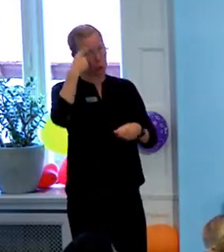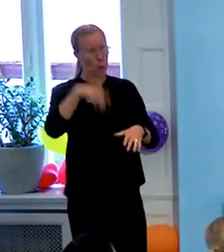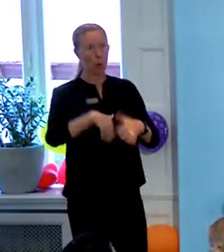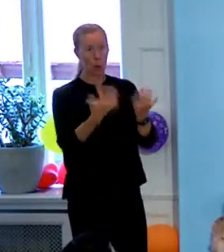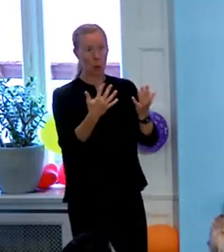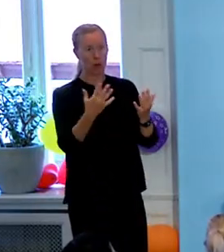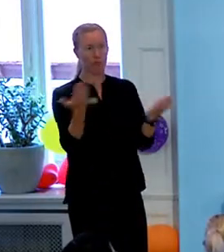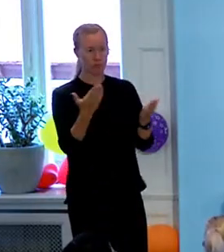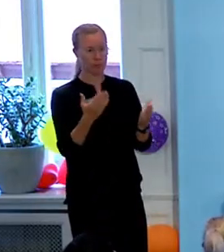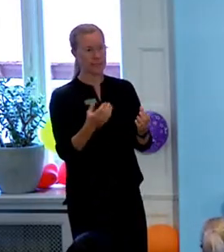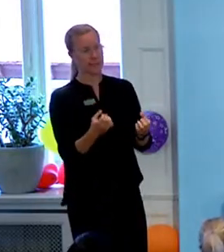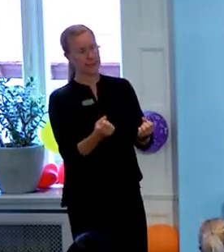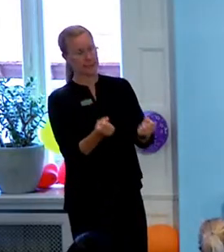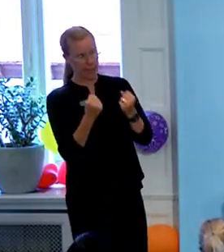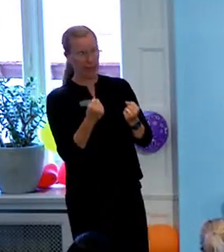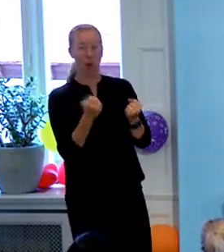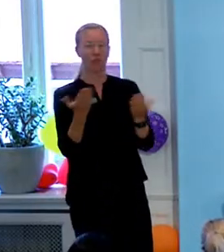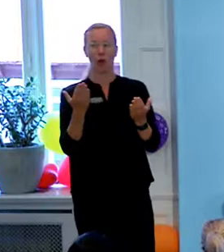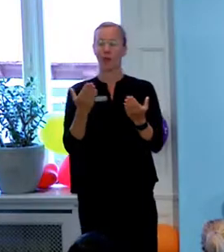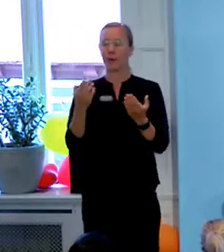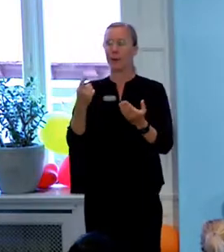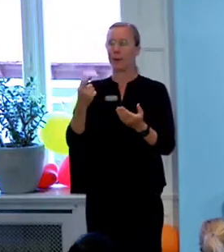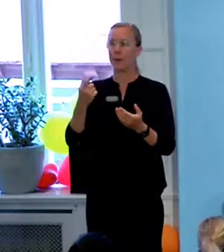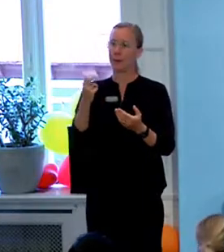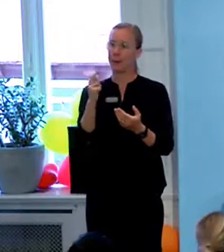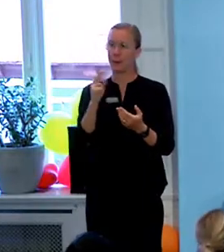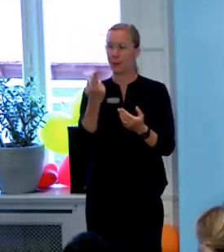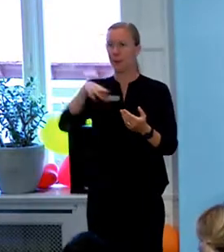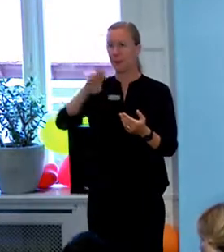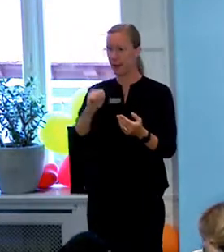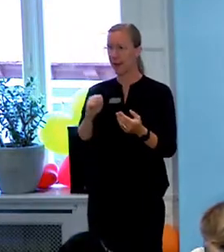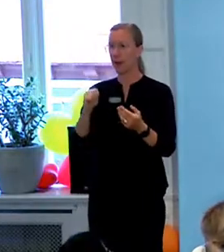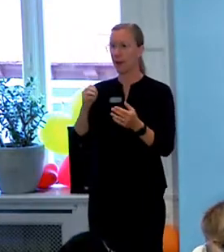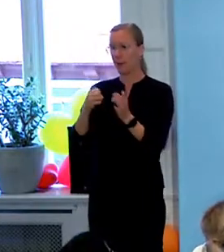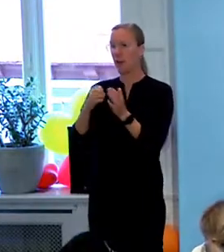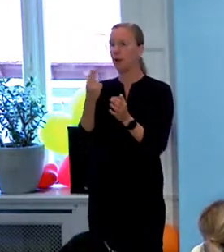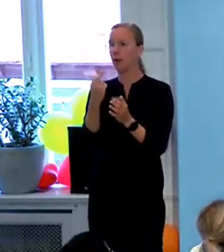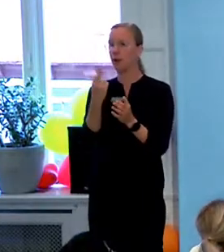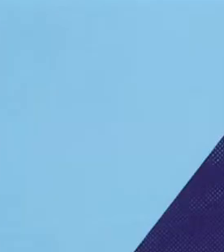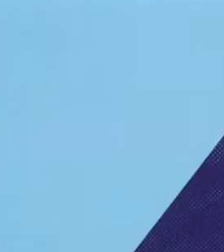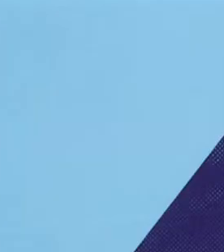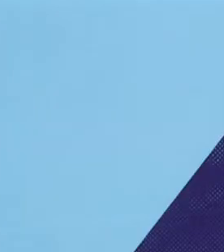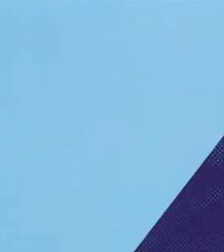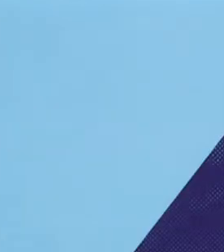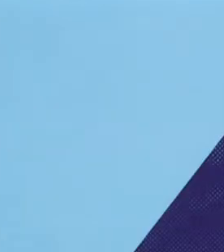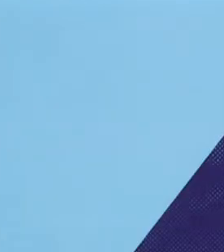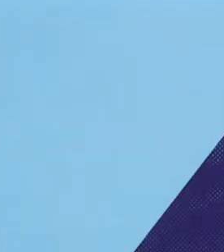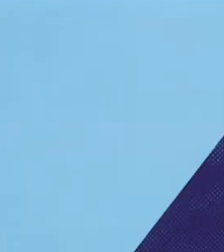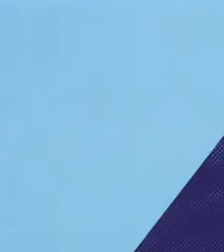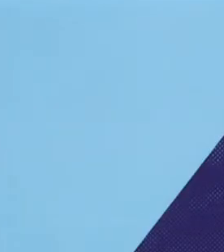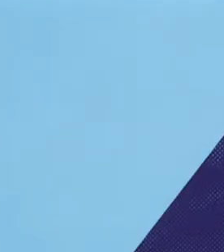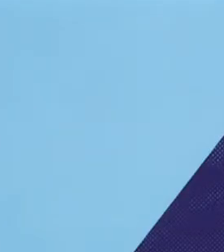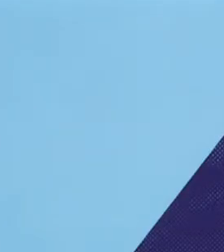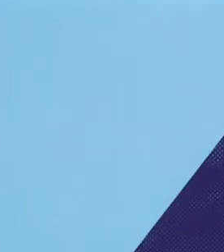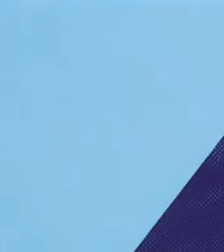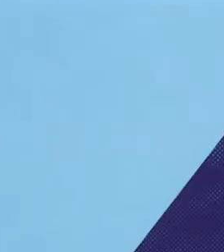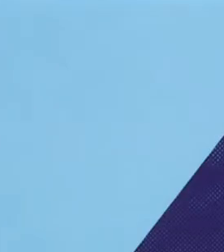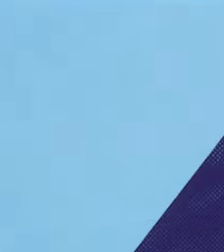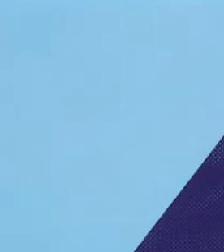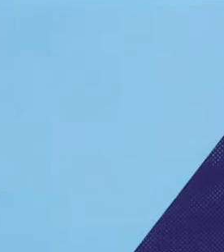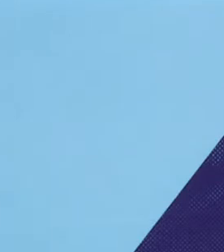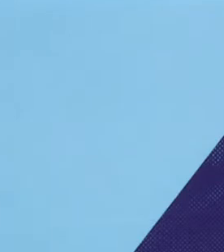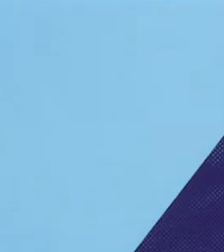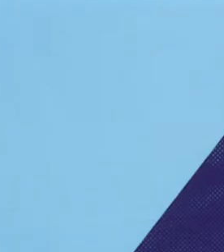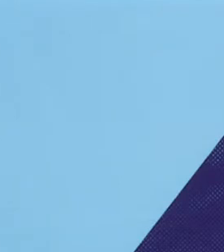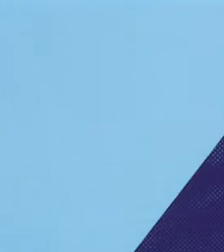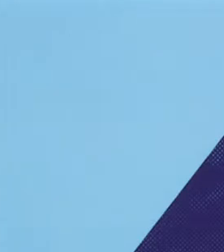att det som är starkt är det som Runa beskriver är ju också... Alltså fördomar är alltid skadliga, men fördomar hos lagstiftare och domstolar är ännu